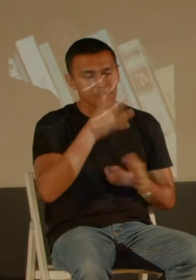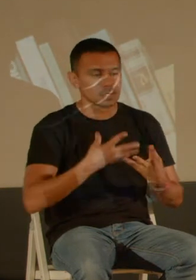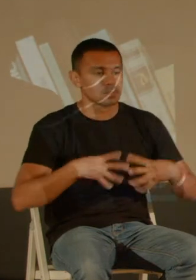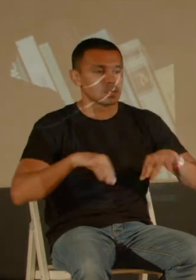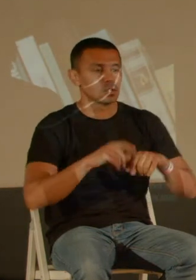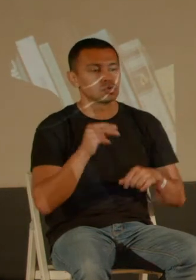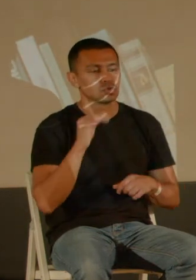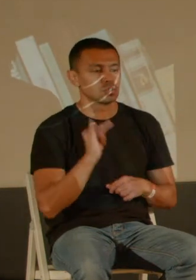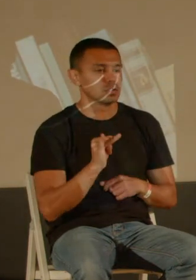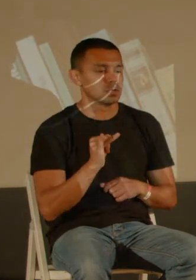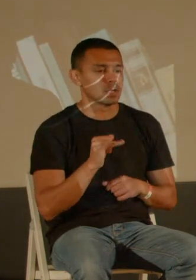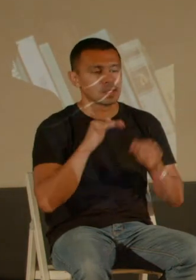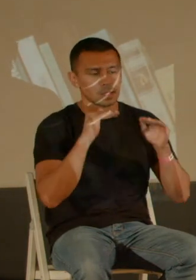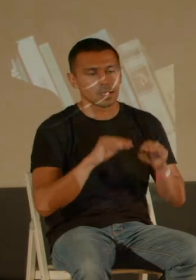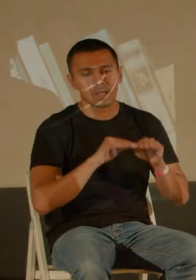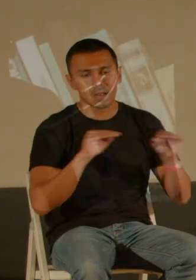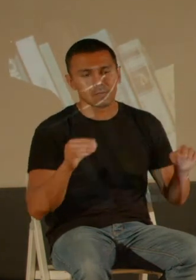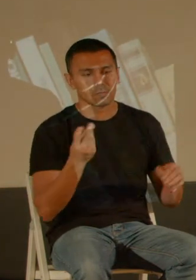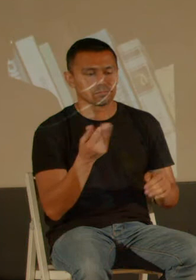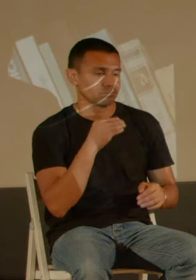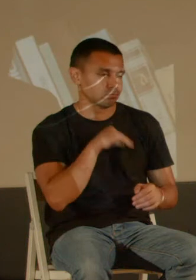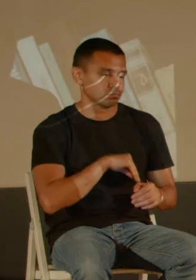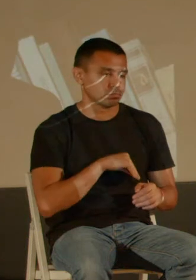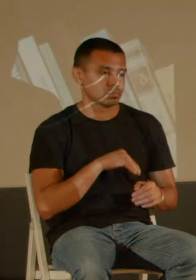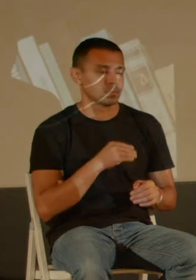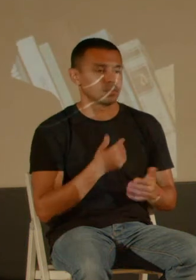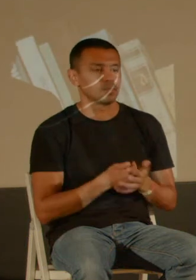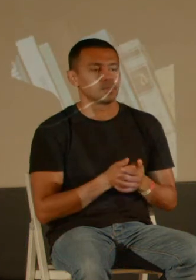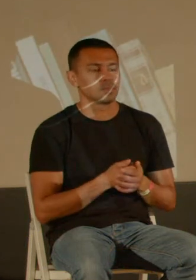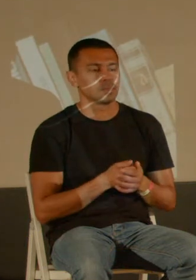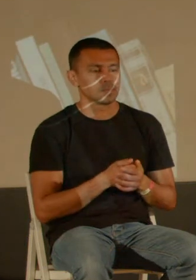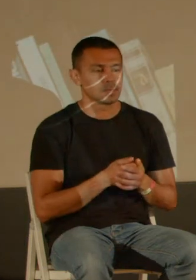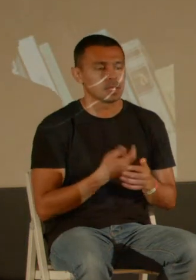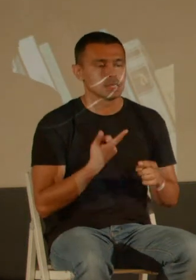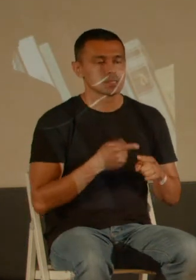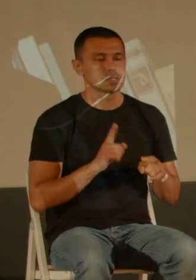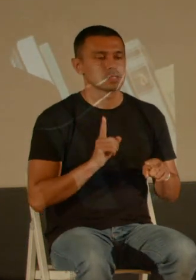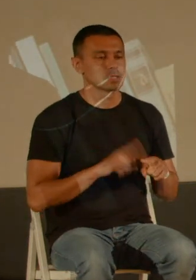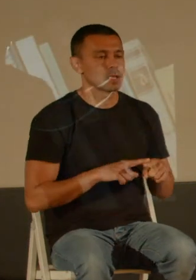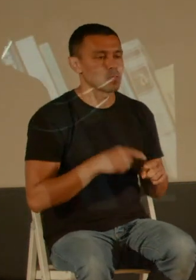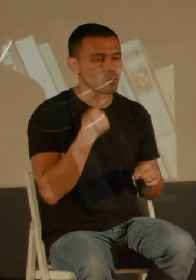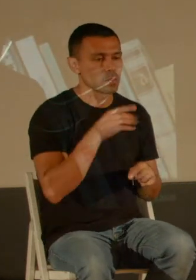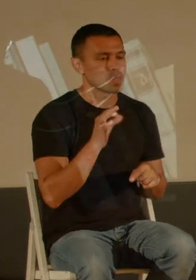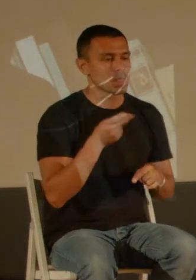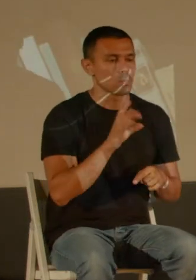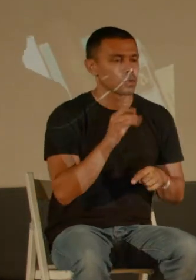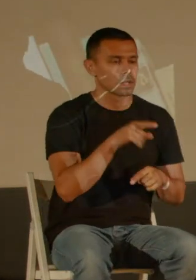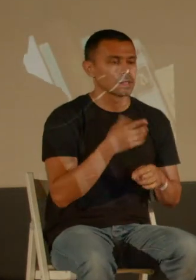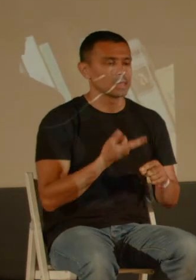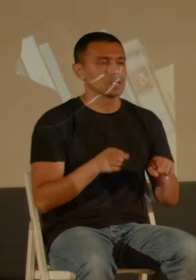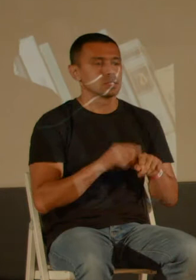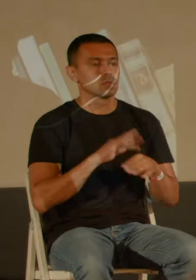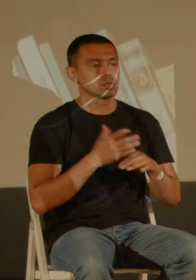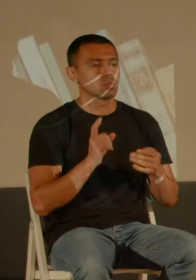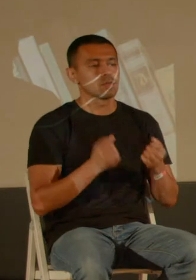сім'я, чи низький рівень достатку. Неблагополучна. Тобто це ми. Мова йде не про те. Такі